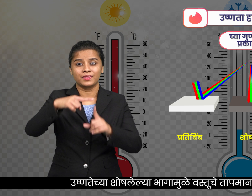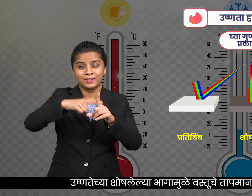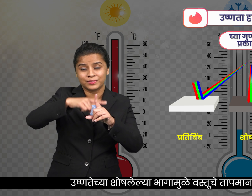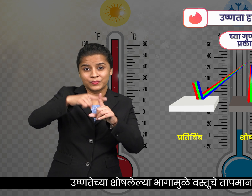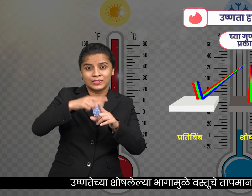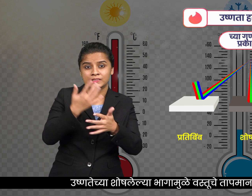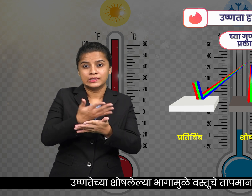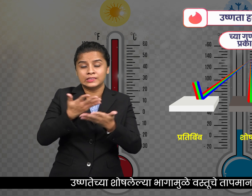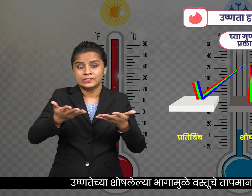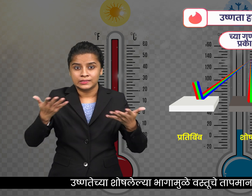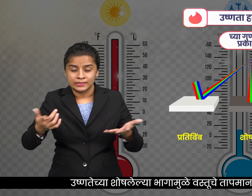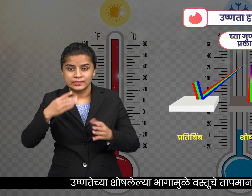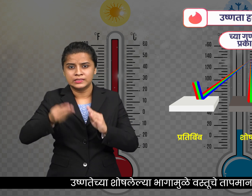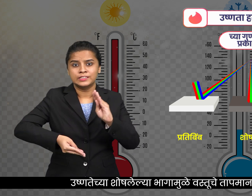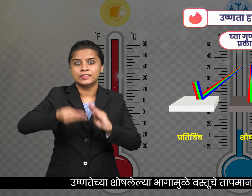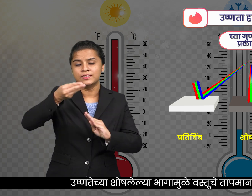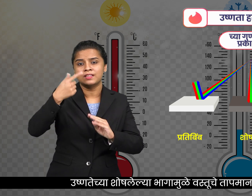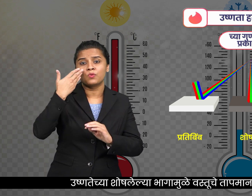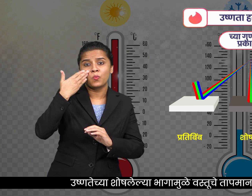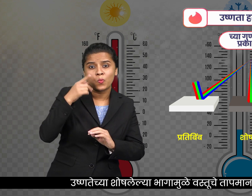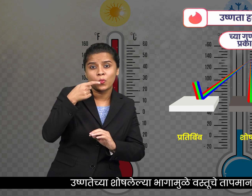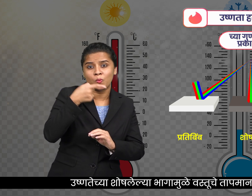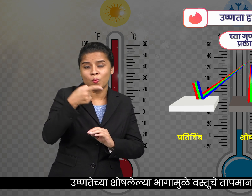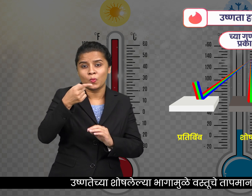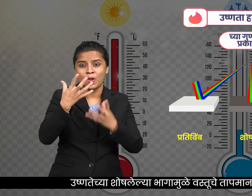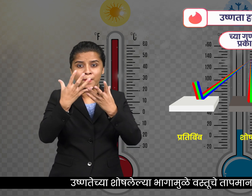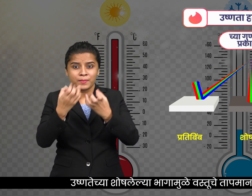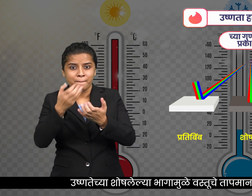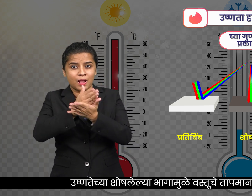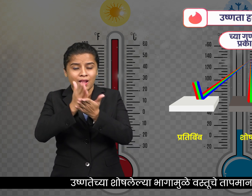उष्णतेच्या शोषलेल्या भागामुळे वस्तूचे तापमान वाढते.